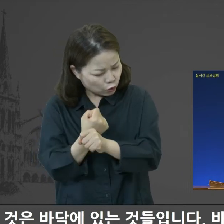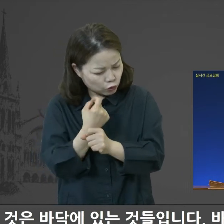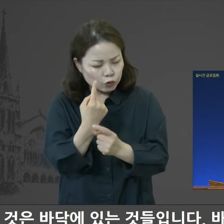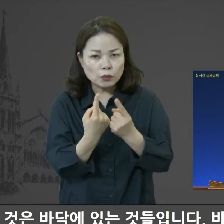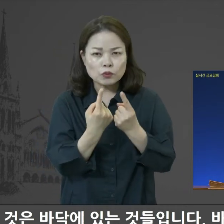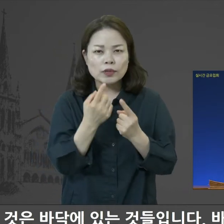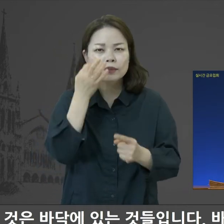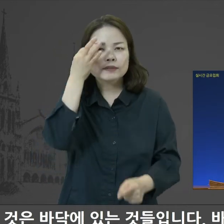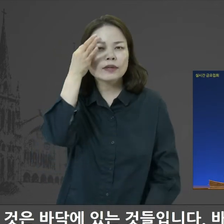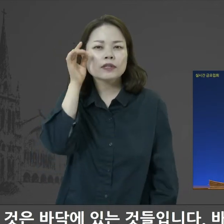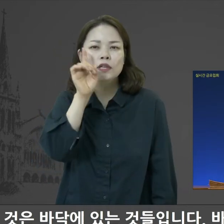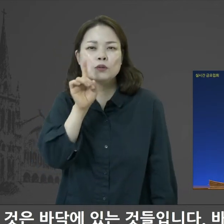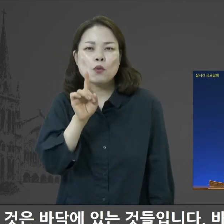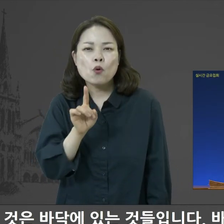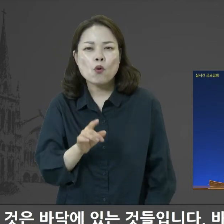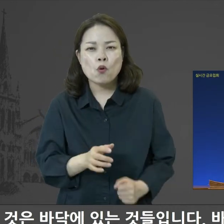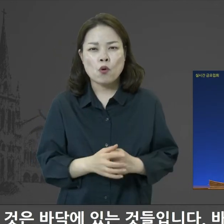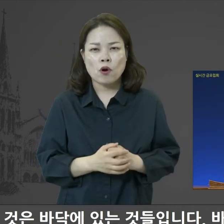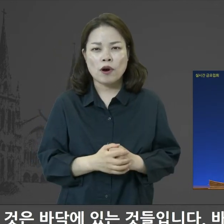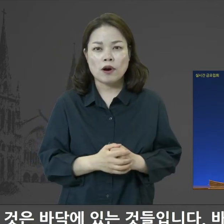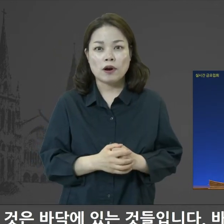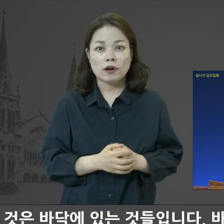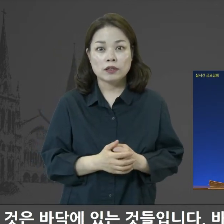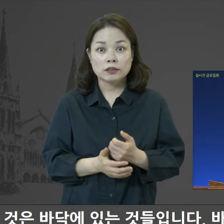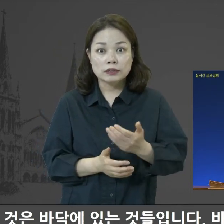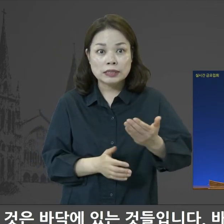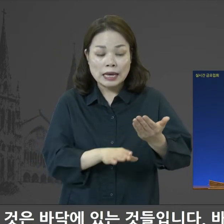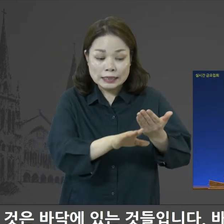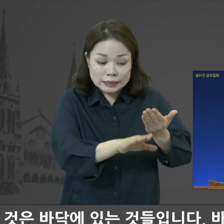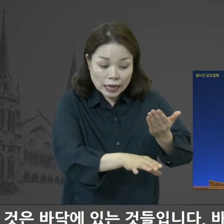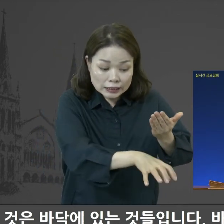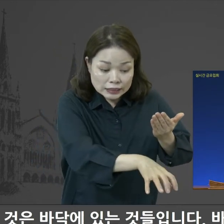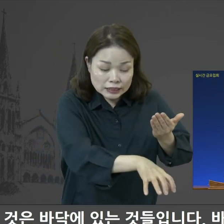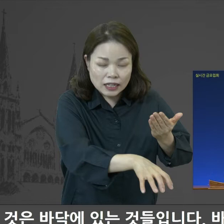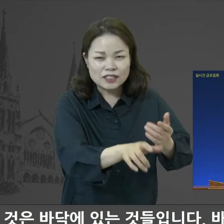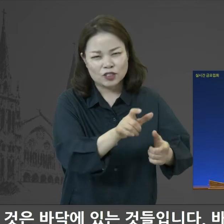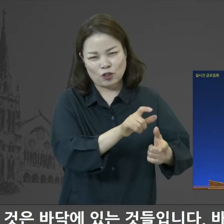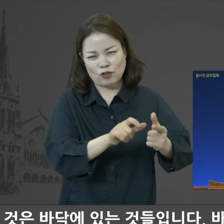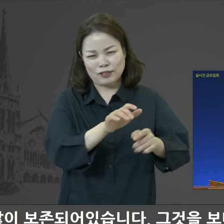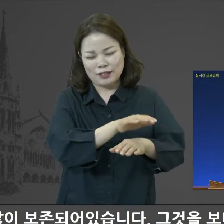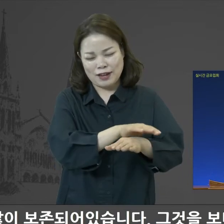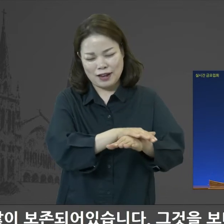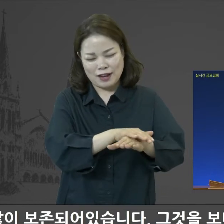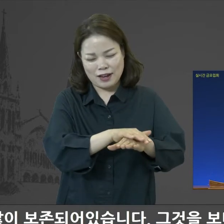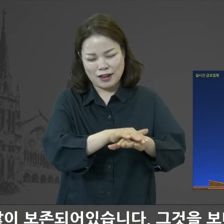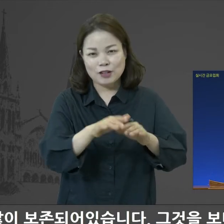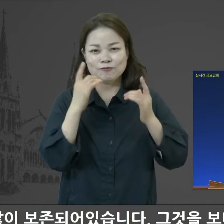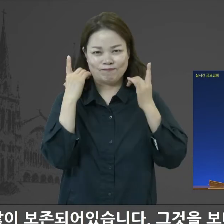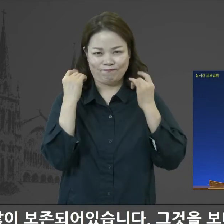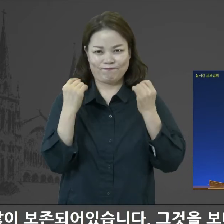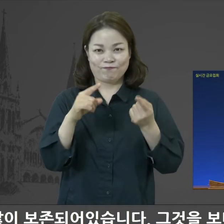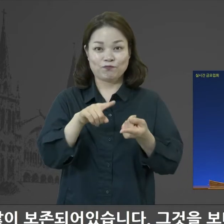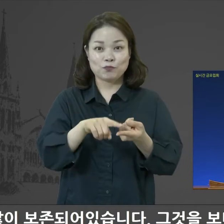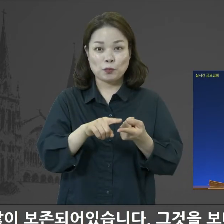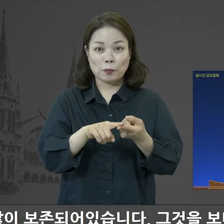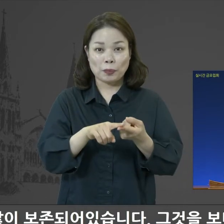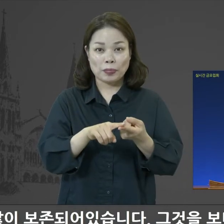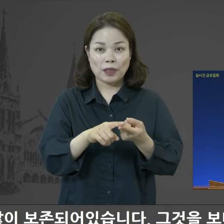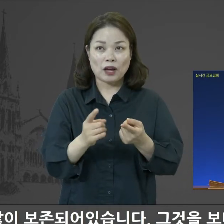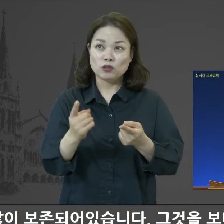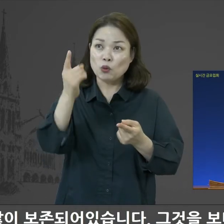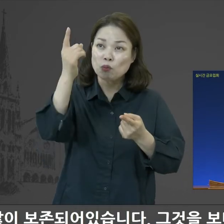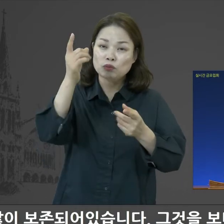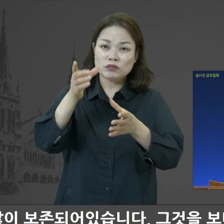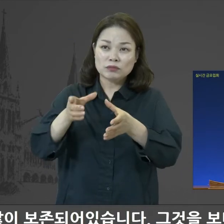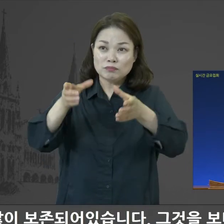진짜 깨달은 건 뭐냐면 지금 이거예요. 여러분, 낮은 데 있는 게 더 잘 보존됩니다. 높은 데 있는